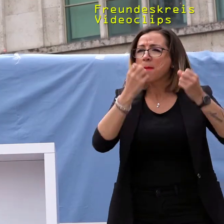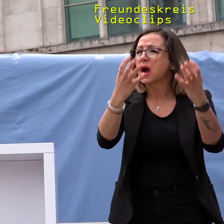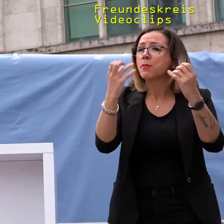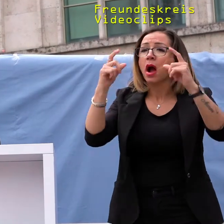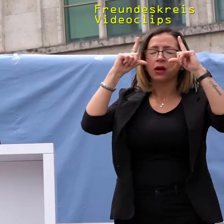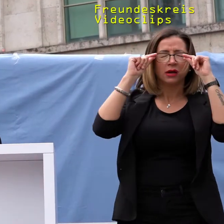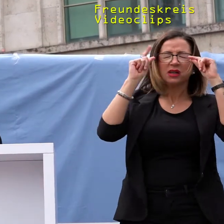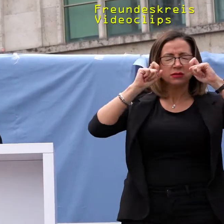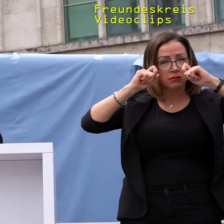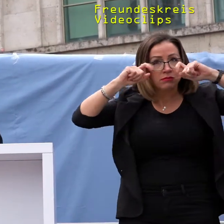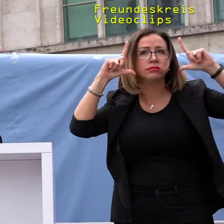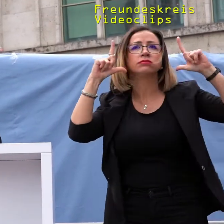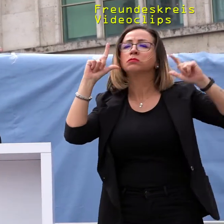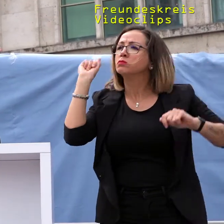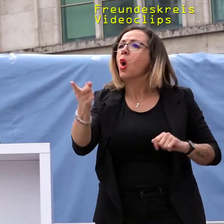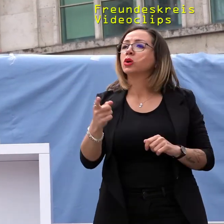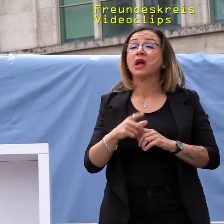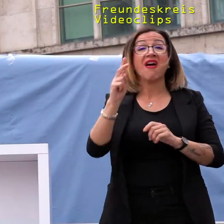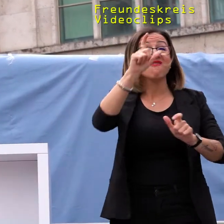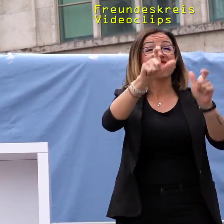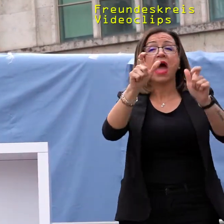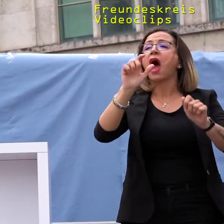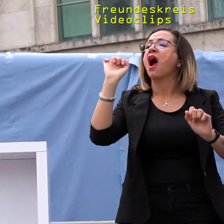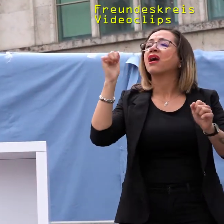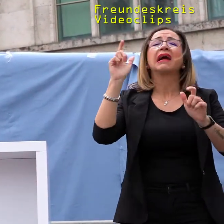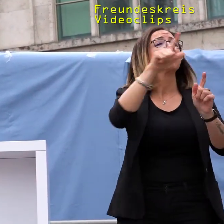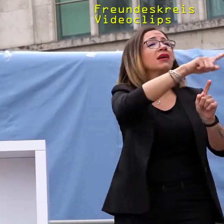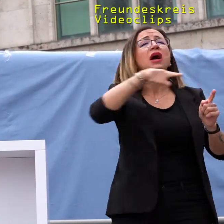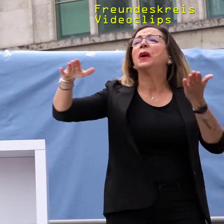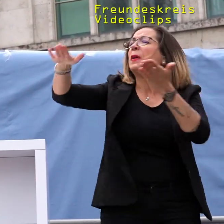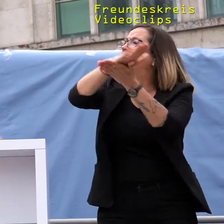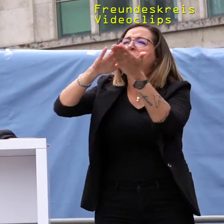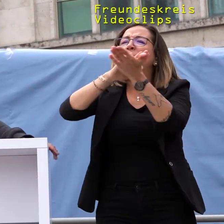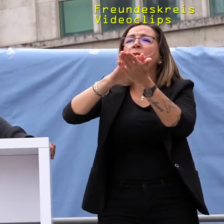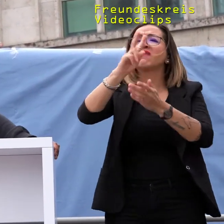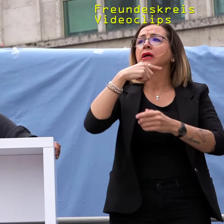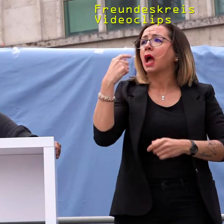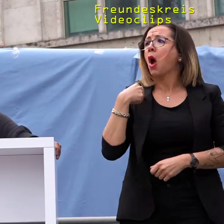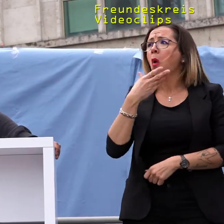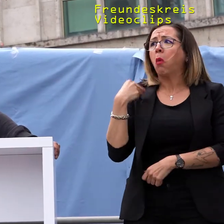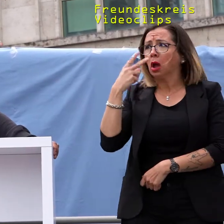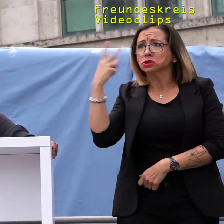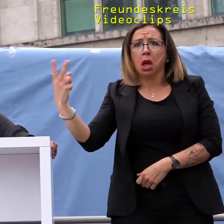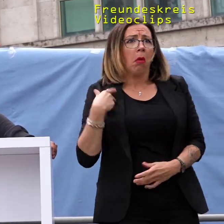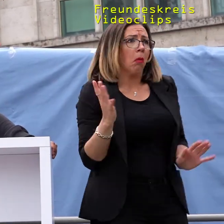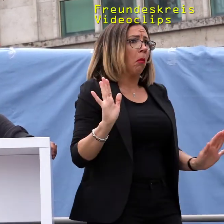Zeit kann auch niemand mehr behaupten, nichts gesehen zu haben.